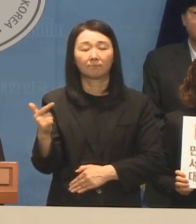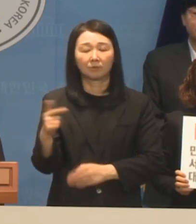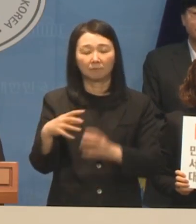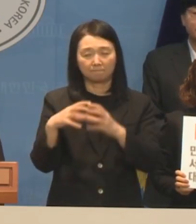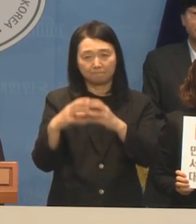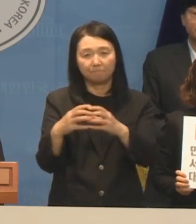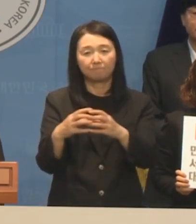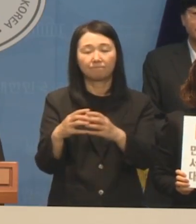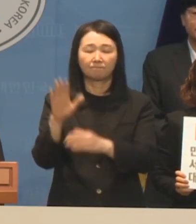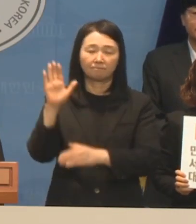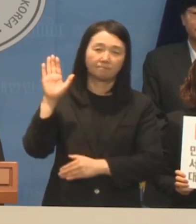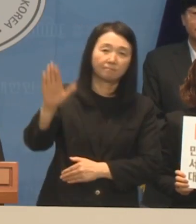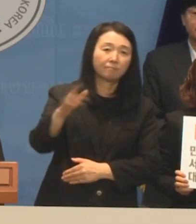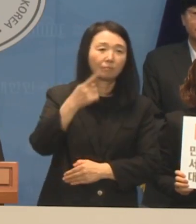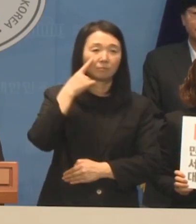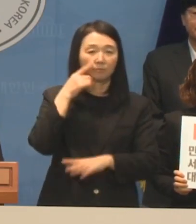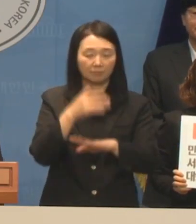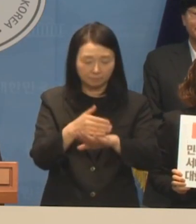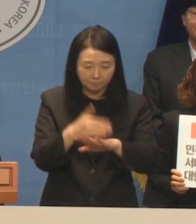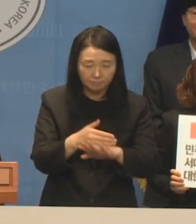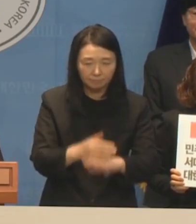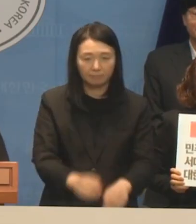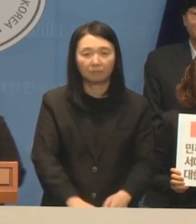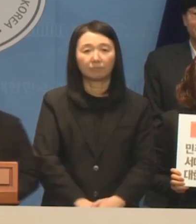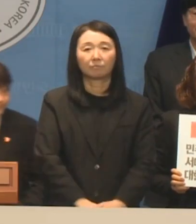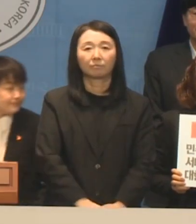단호하게 나아갑시다. 감사합니다.